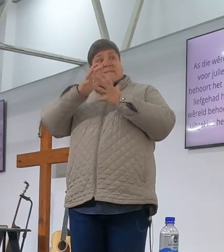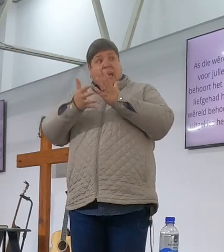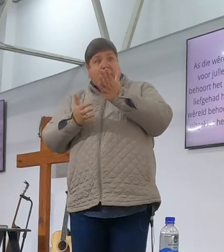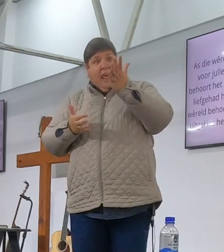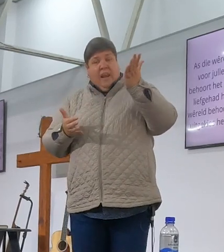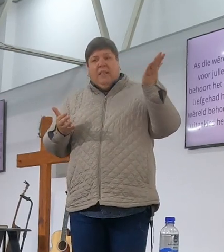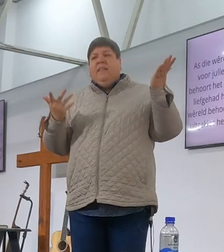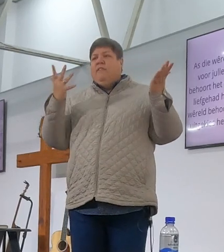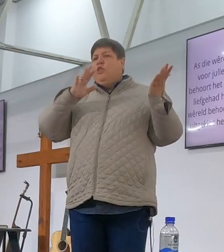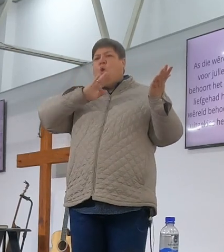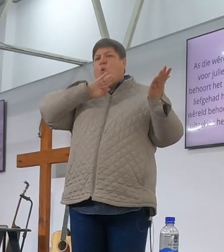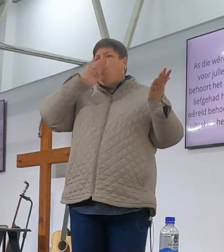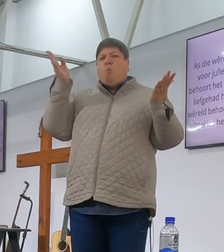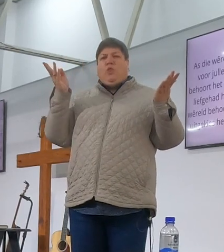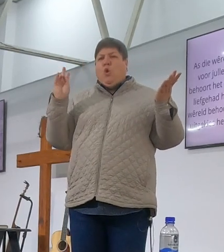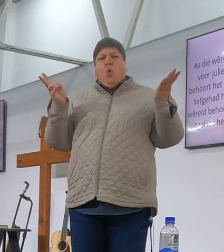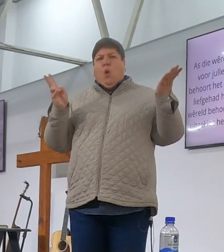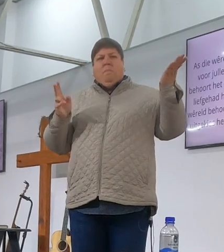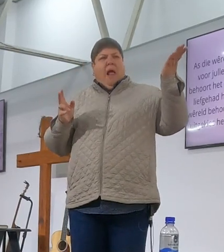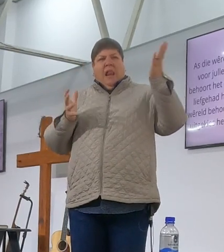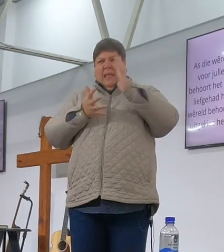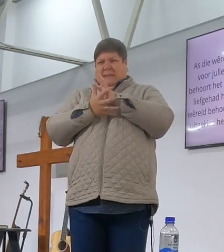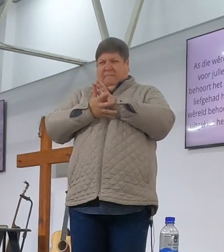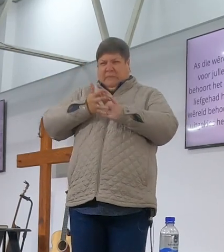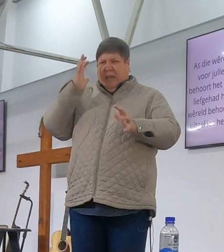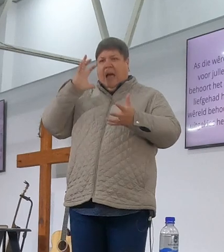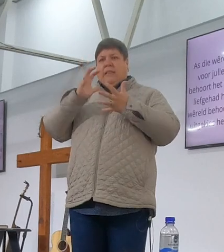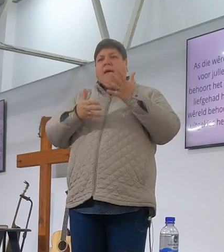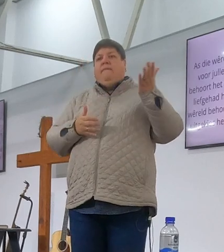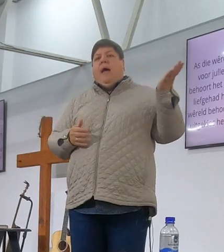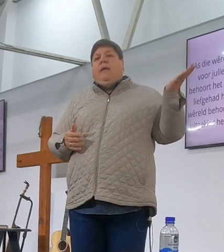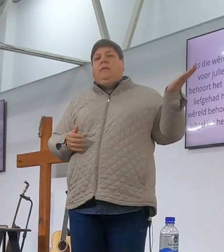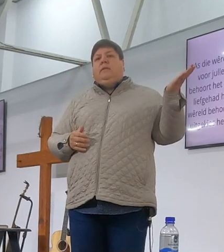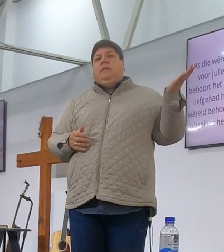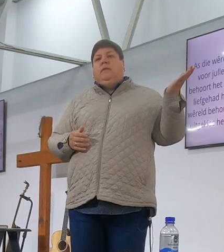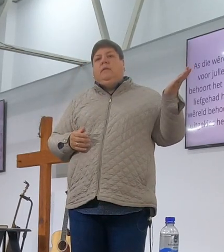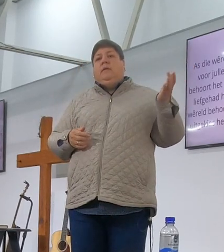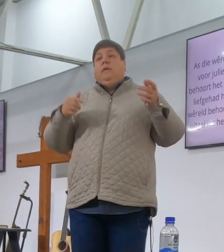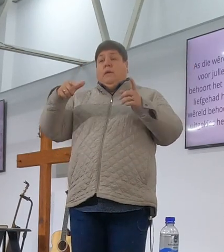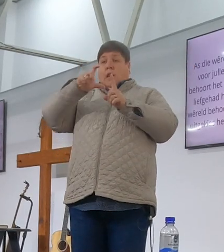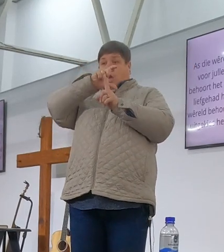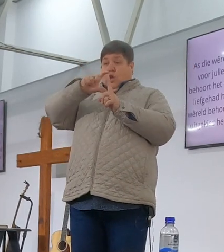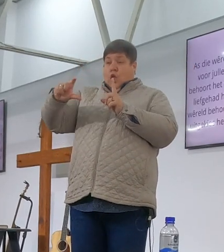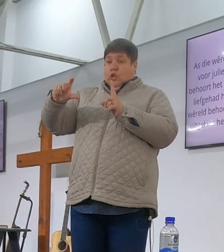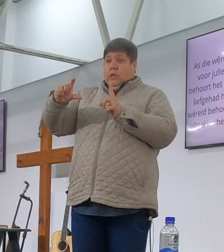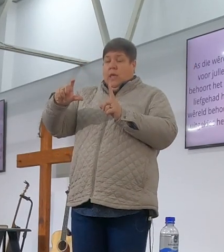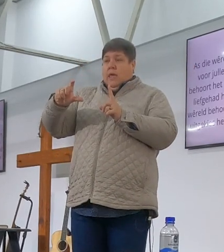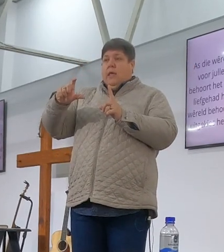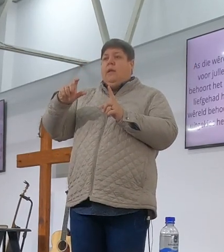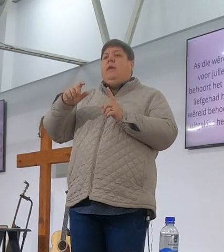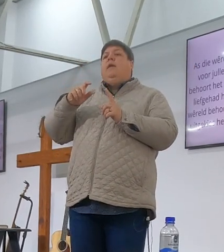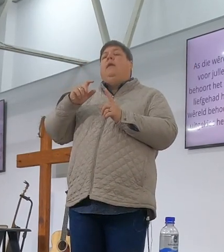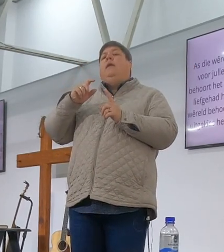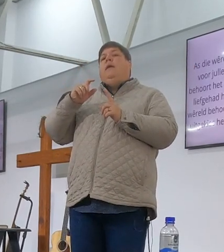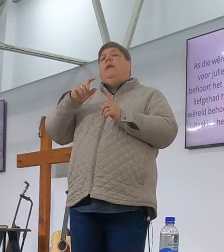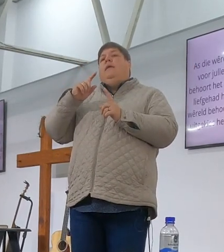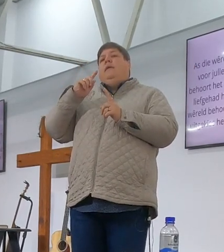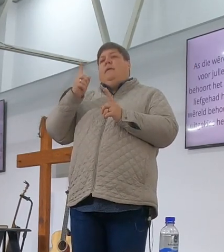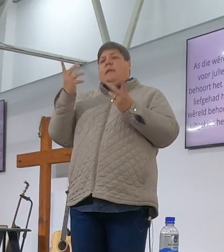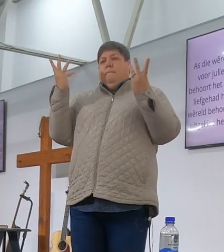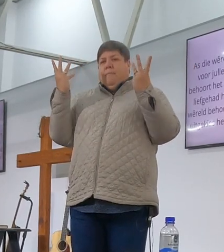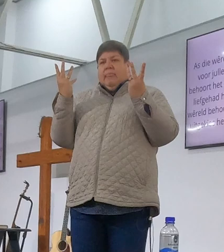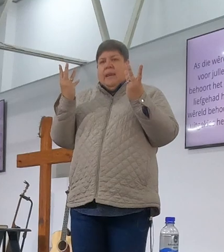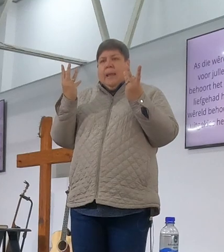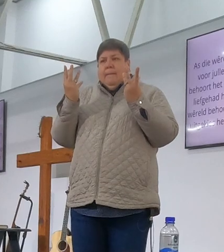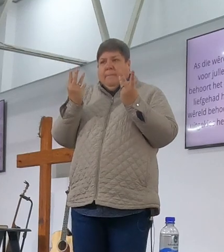will never be normal to be a Christian? And in a culture where it's becoming less